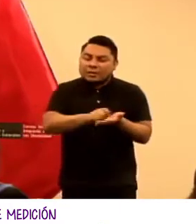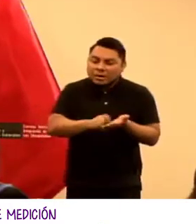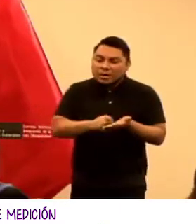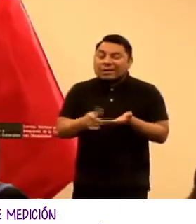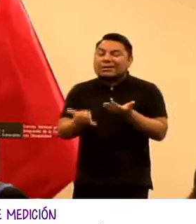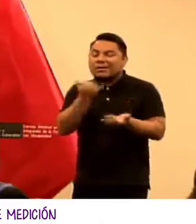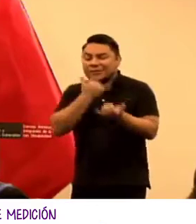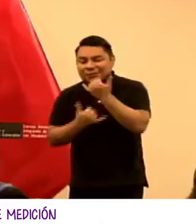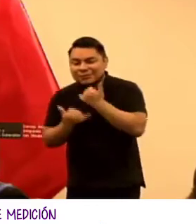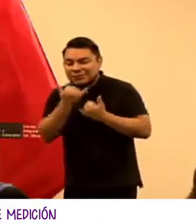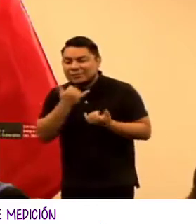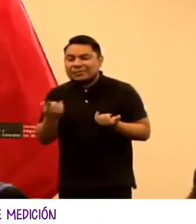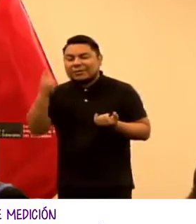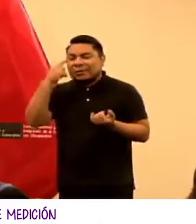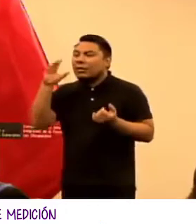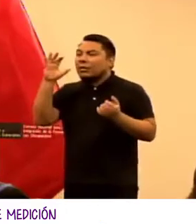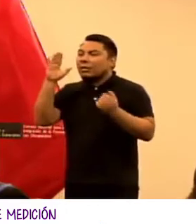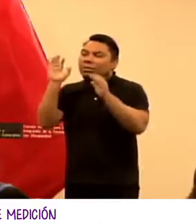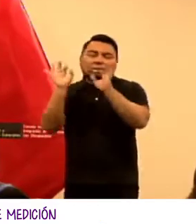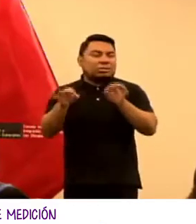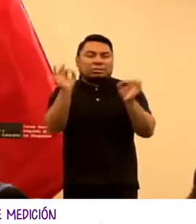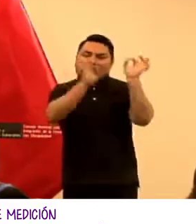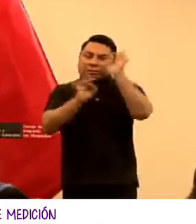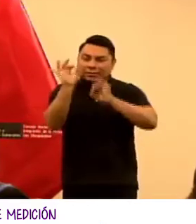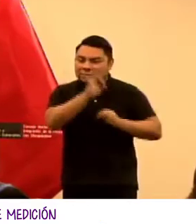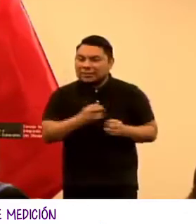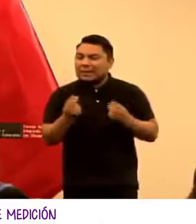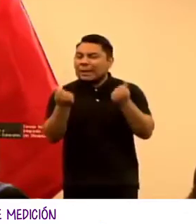cometer errores, perder interés muy rápidamente.